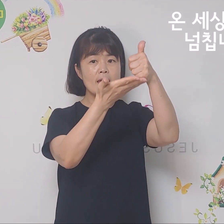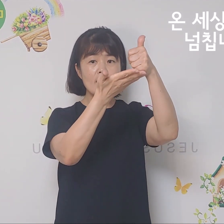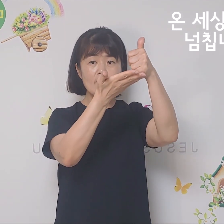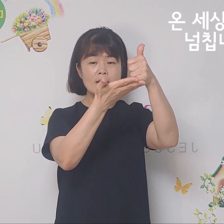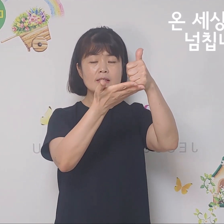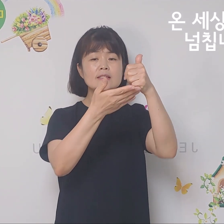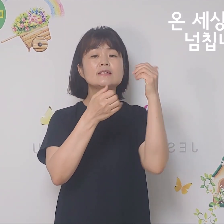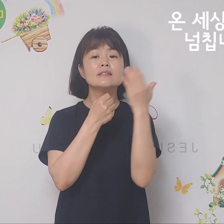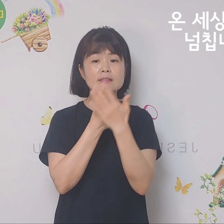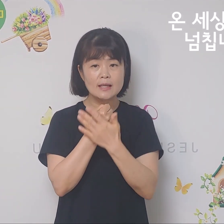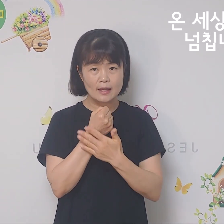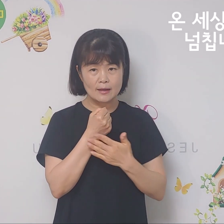주님의 은혜